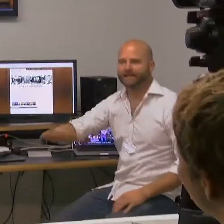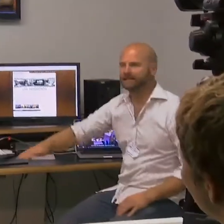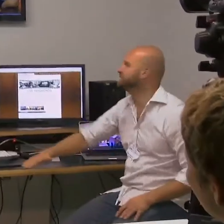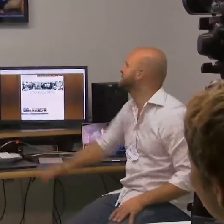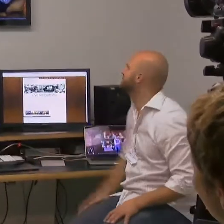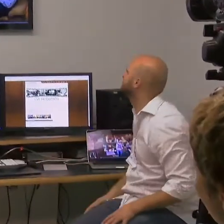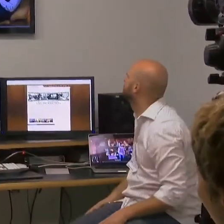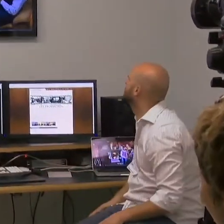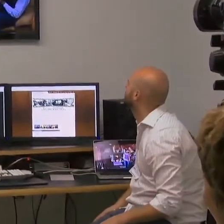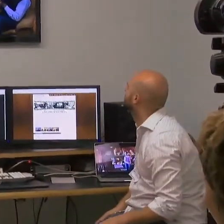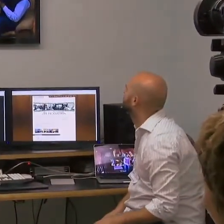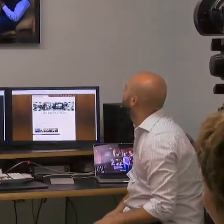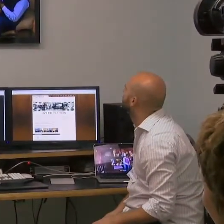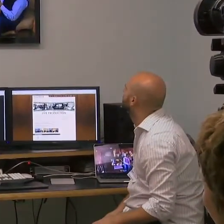Und da gibt es noch Focus Kids, die singen.